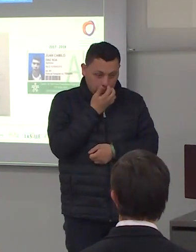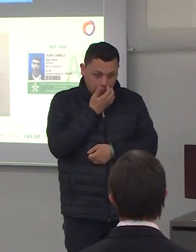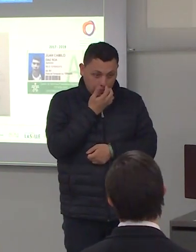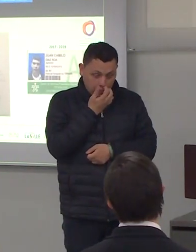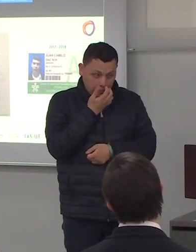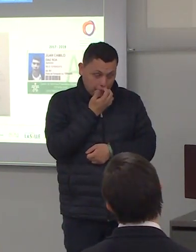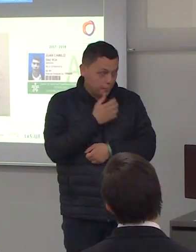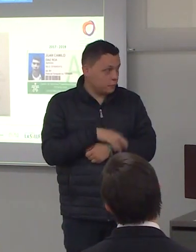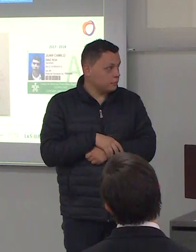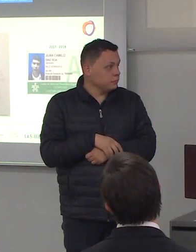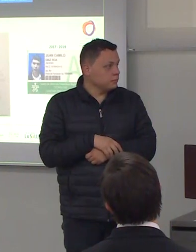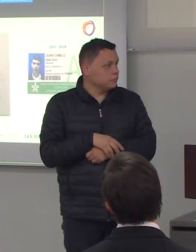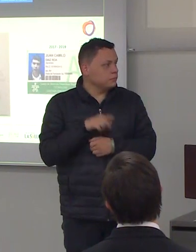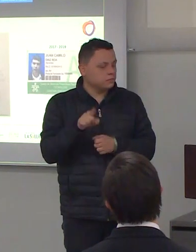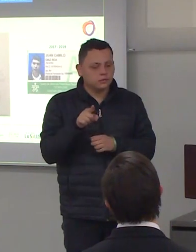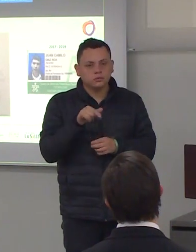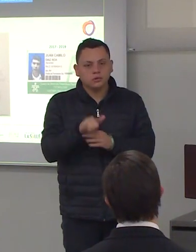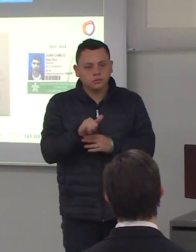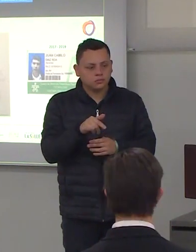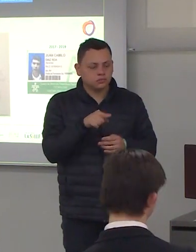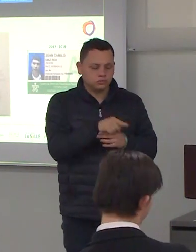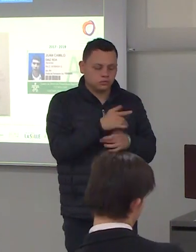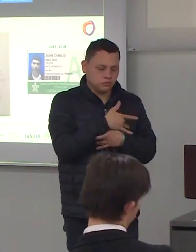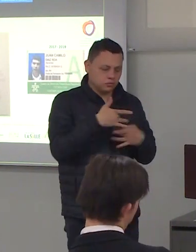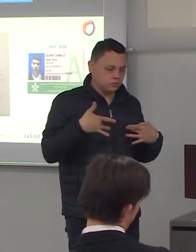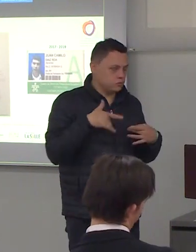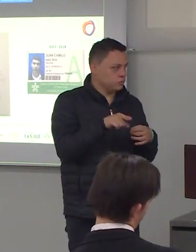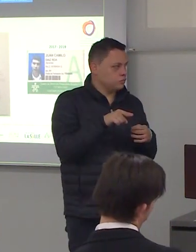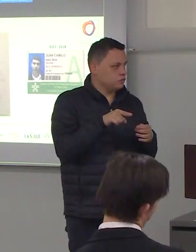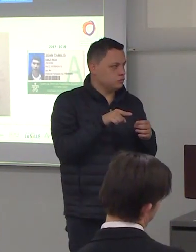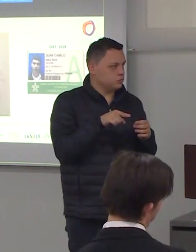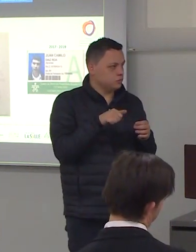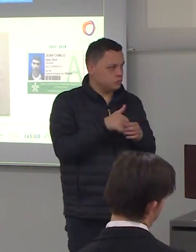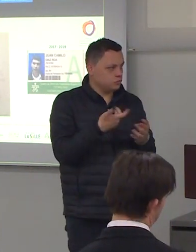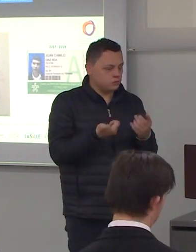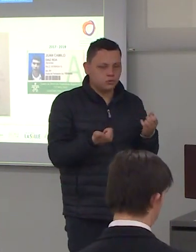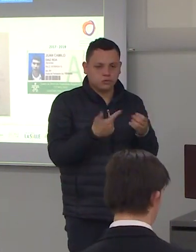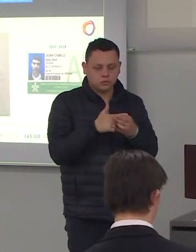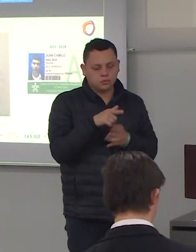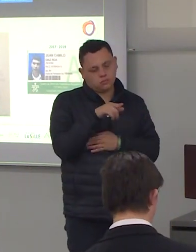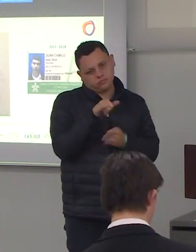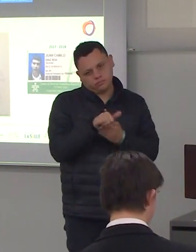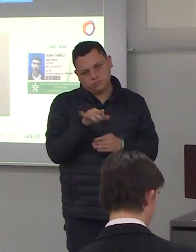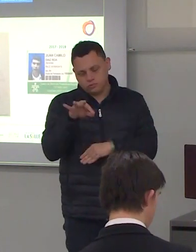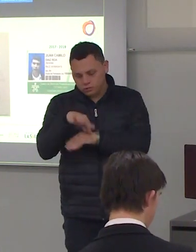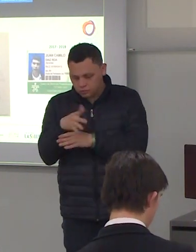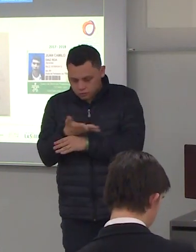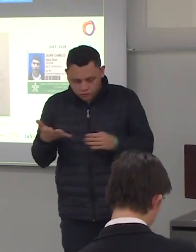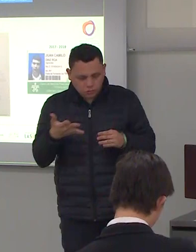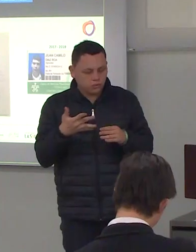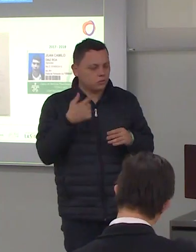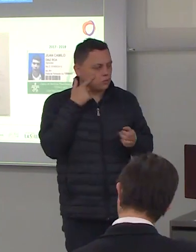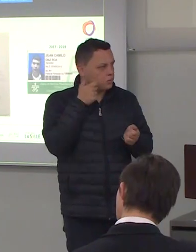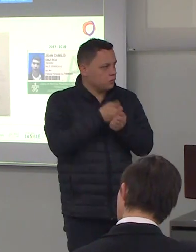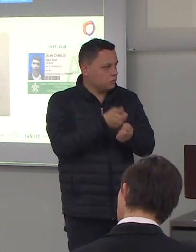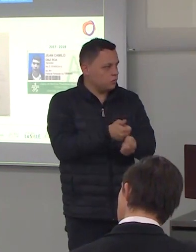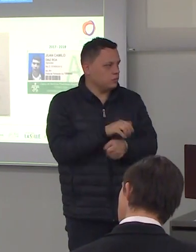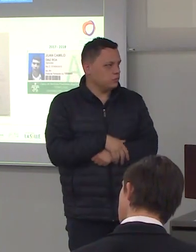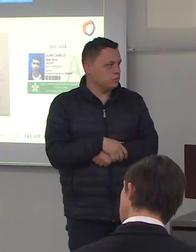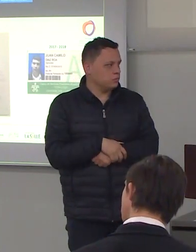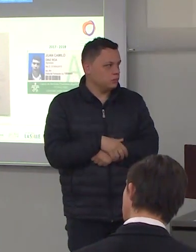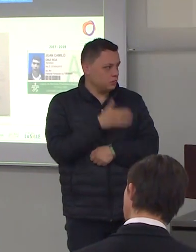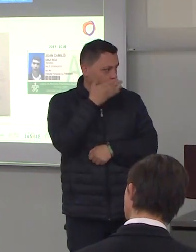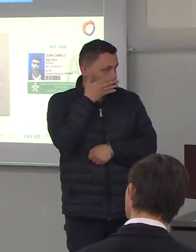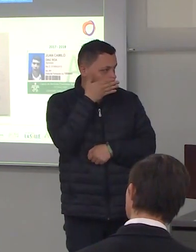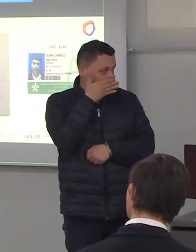y verifico la seguridad social de la dirección de empleo de trabajo y le hago seguimiento a las